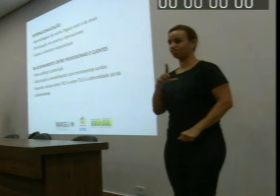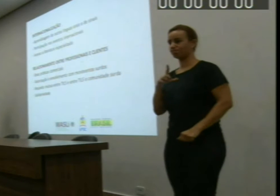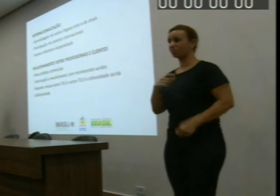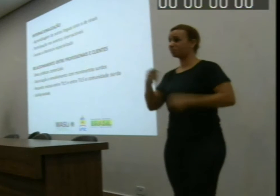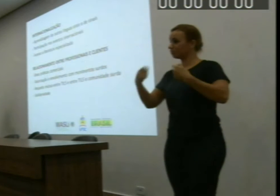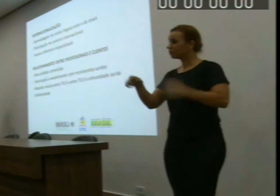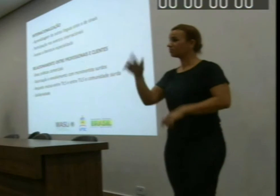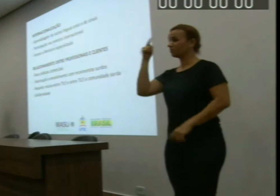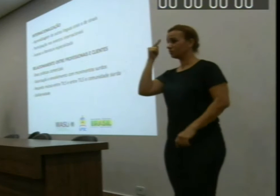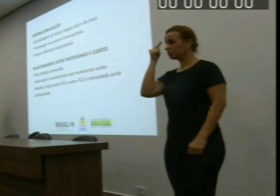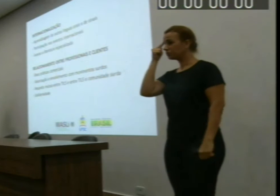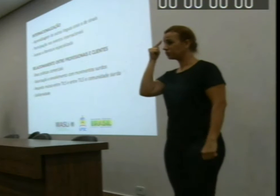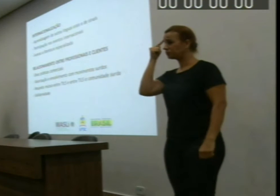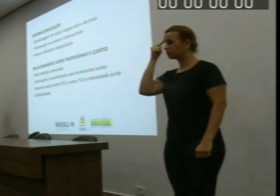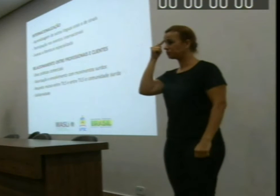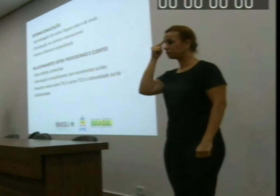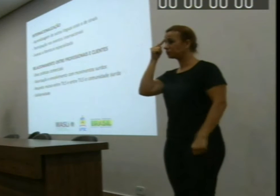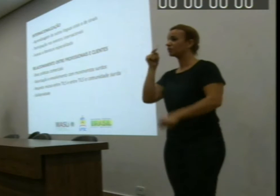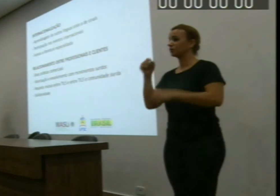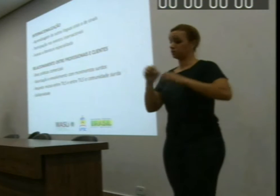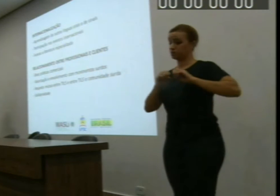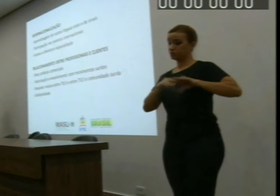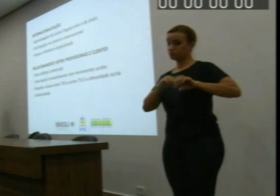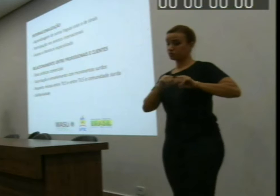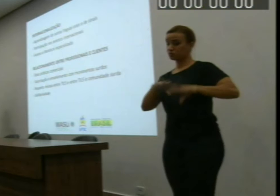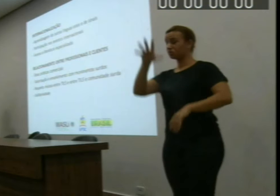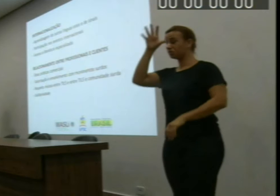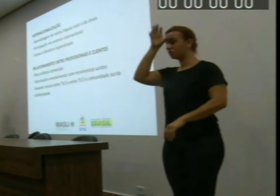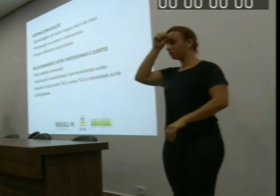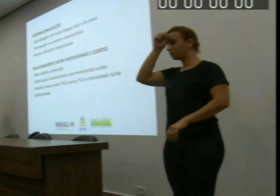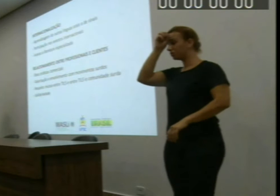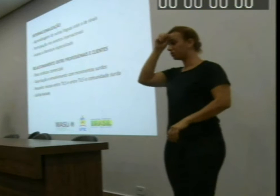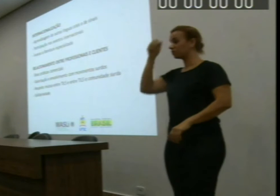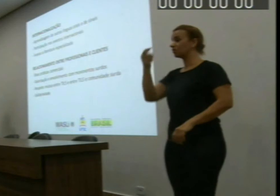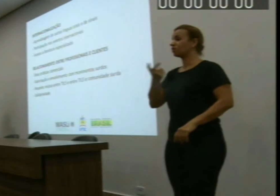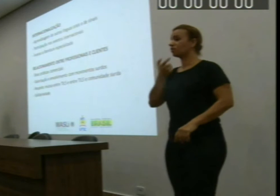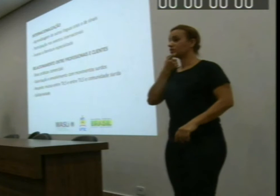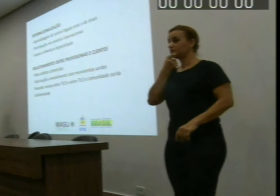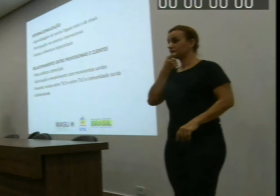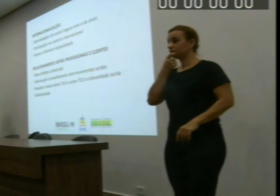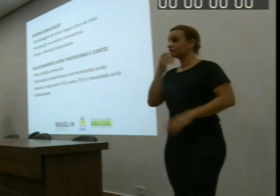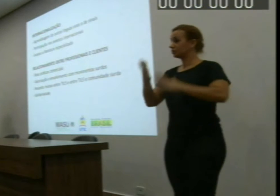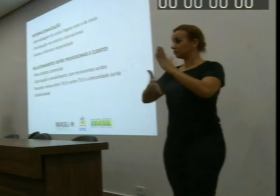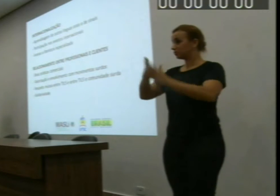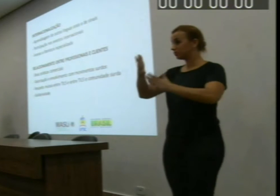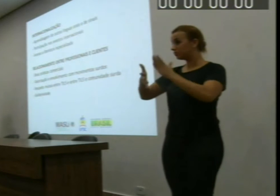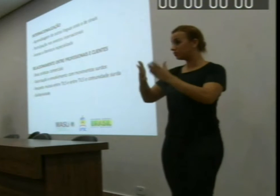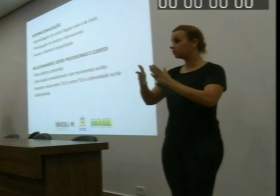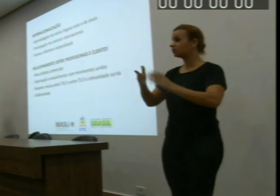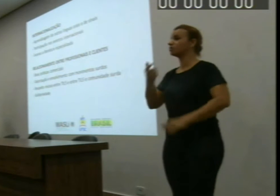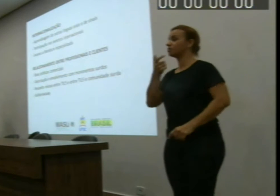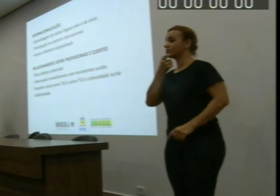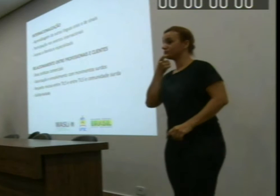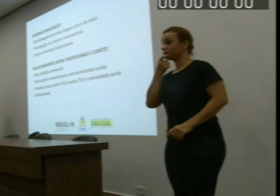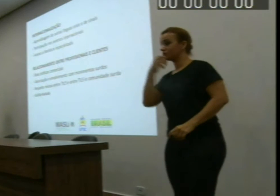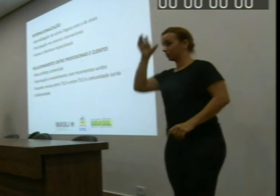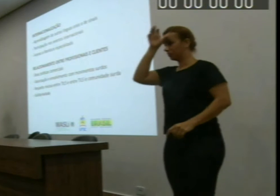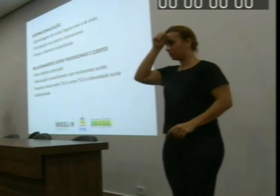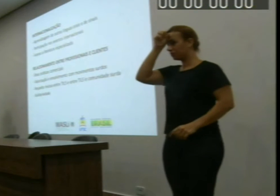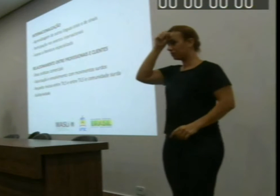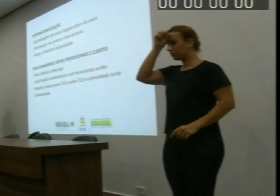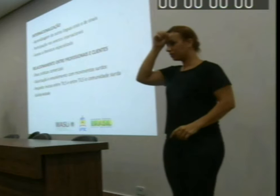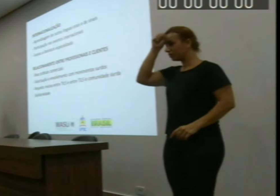trazer do ensino do aprendizado de línguas estrangeiras tanto orais quanto de língua de sinais aprender língua de sinais